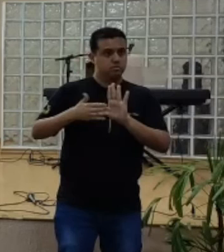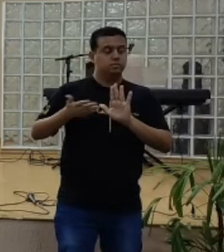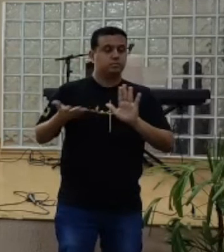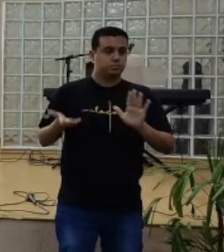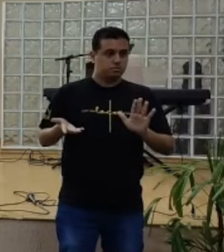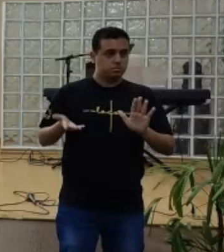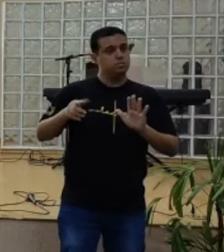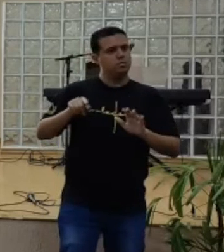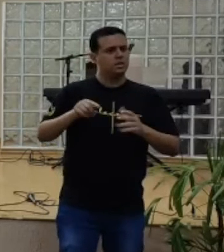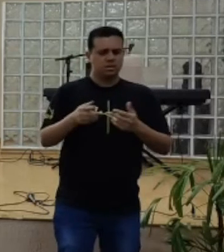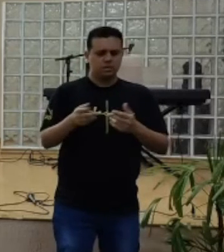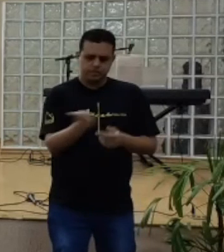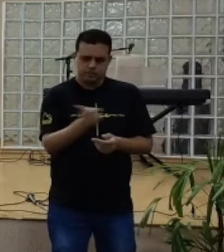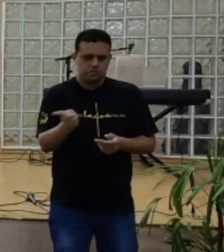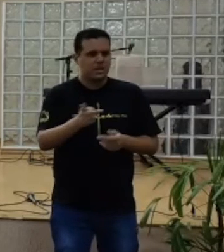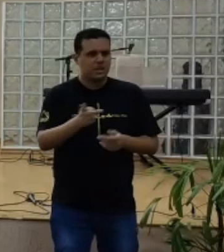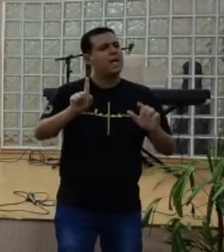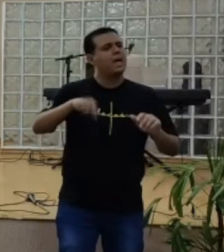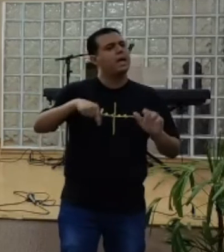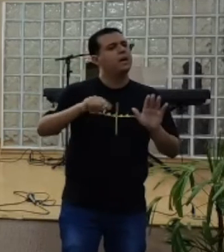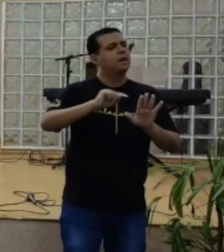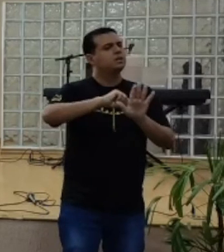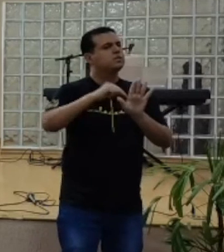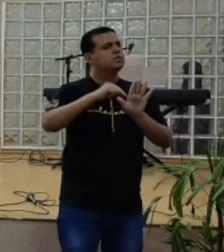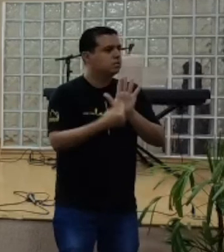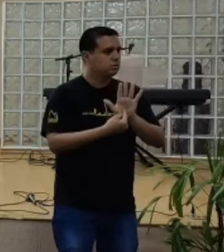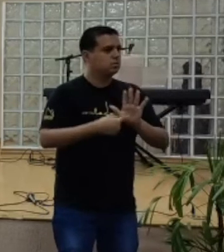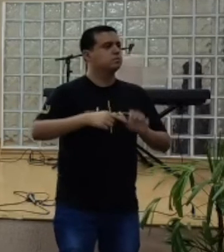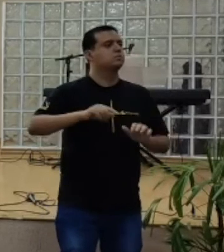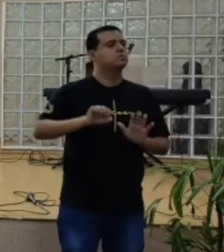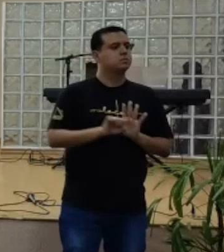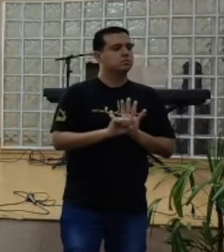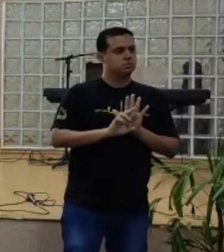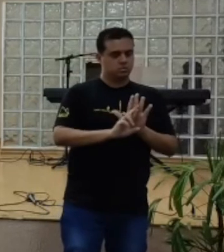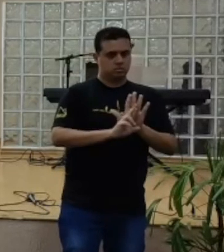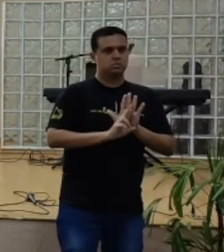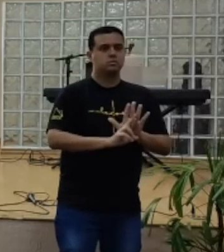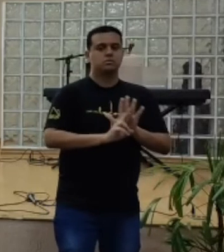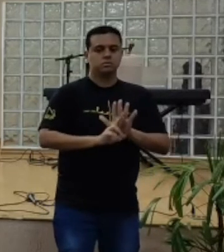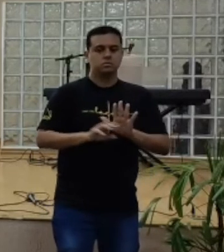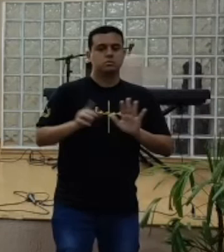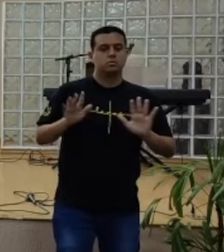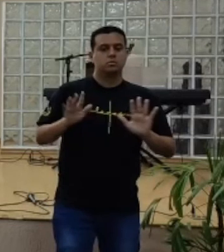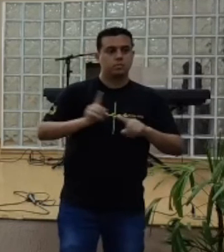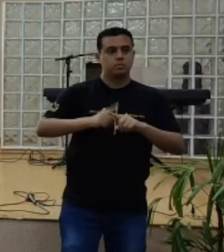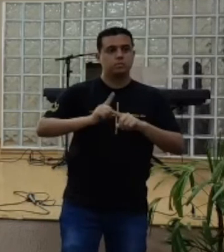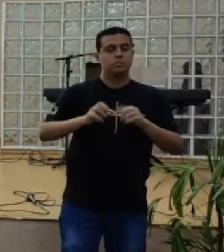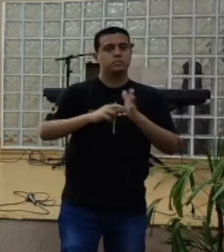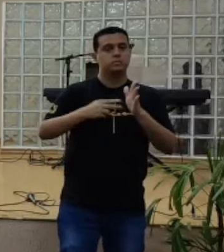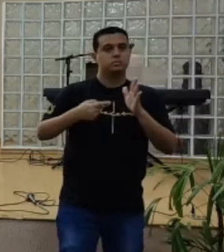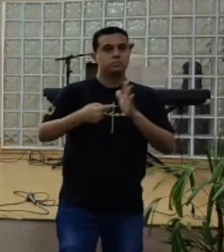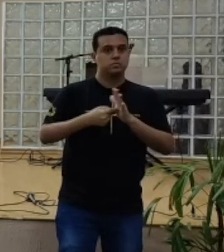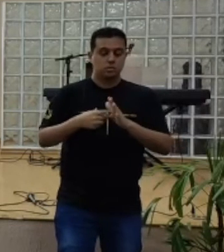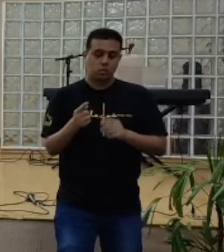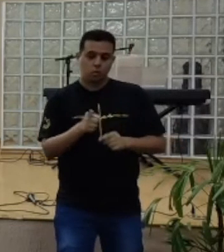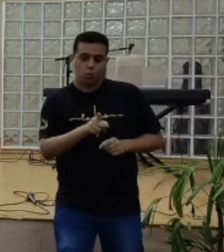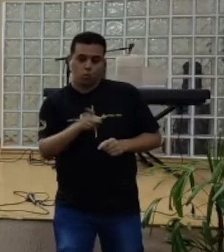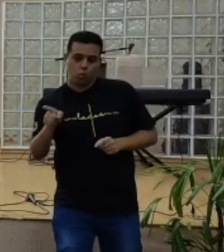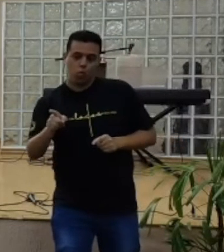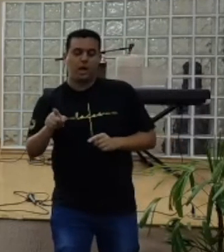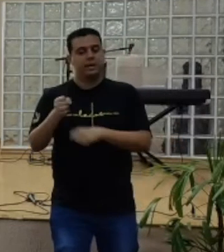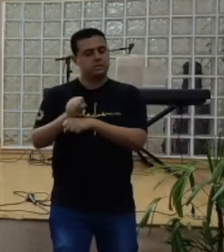porque essas mulheres são 2 alianças. Uma se refere ao Monte Sinai, que gera para escravidão. Esta é